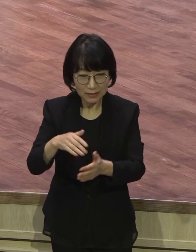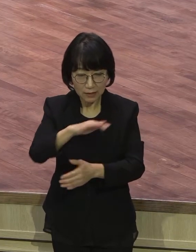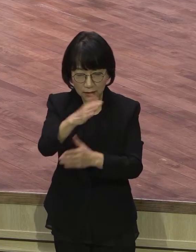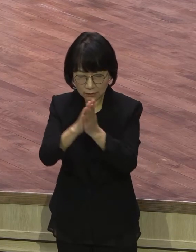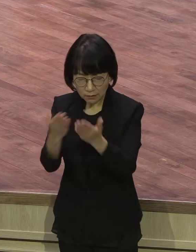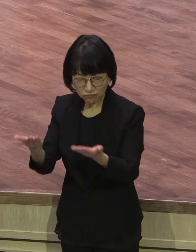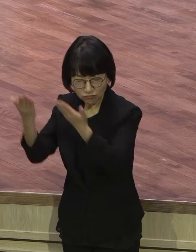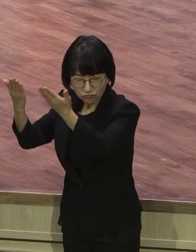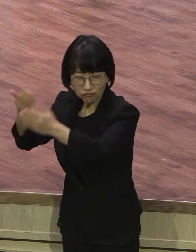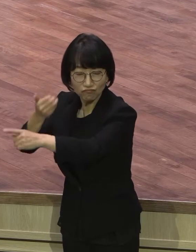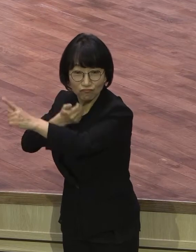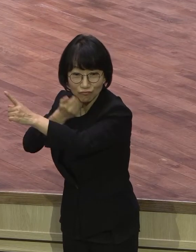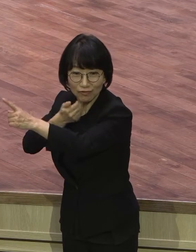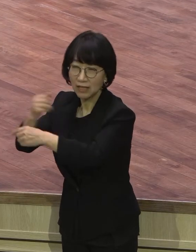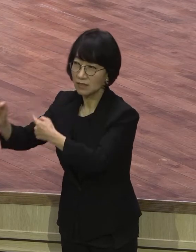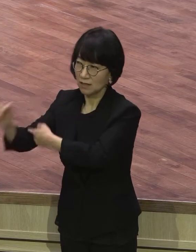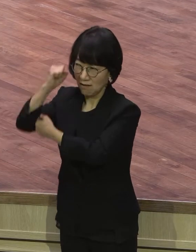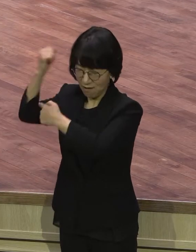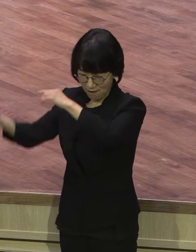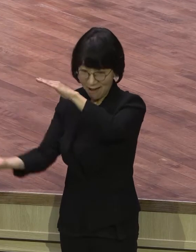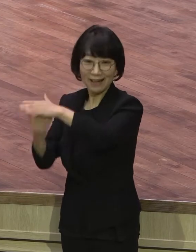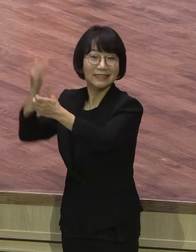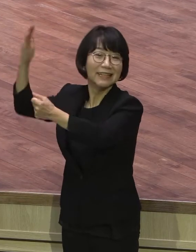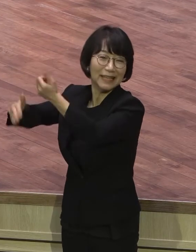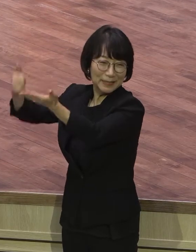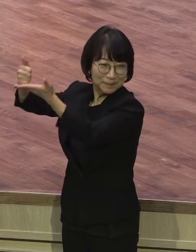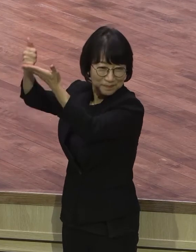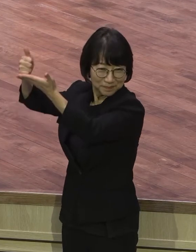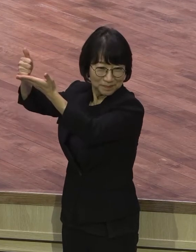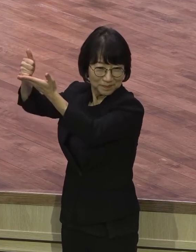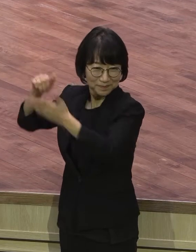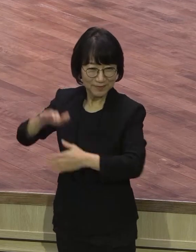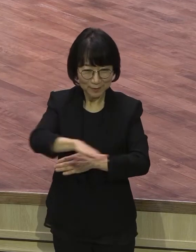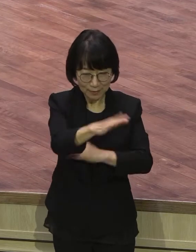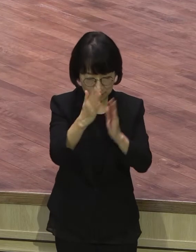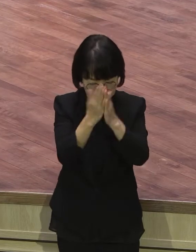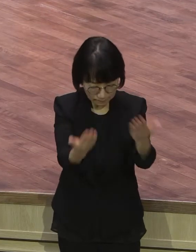전지전능하신 창조주 하나님이 우리의